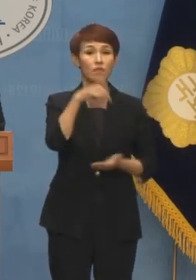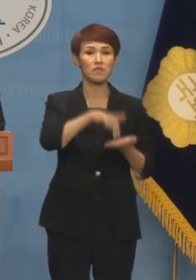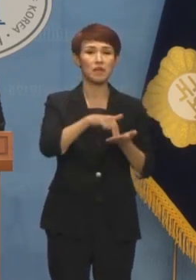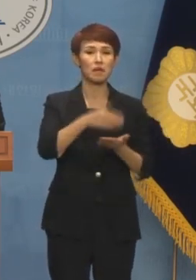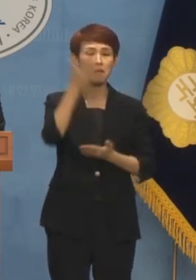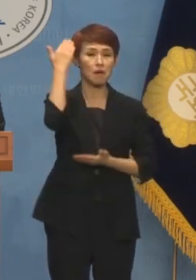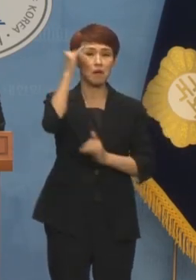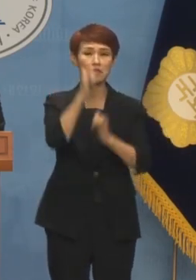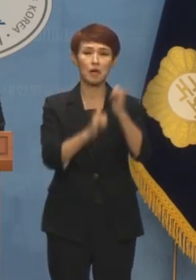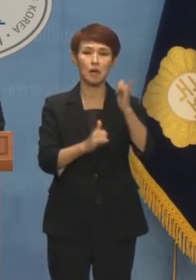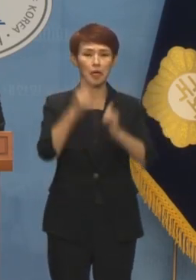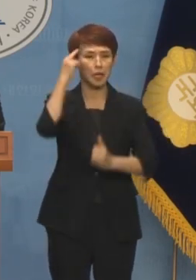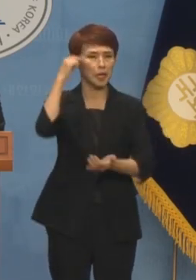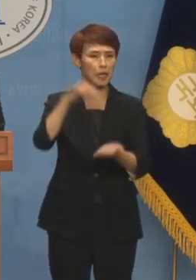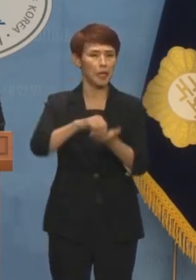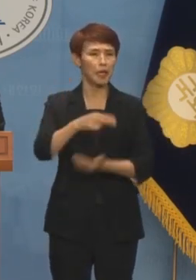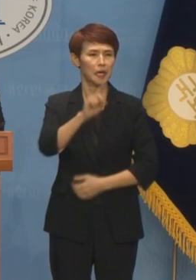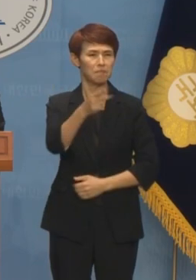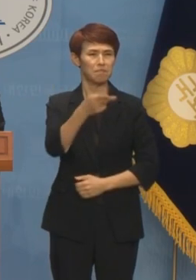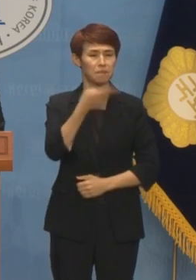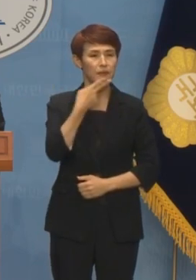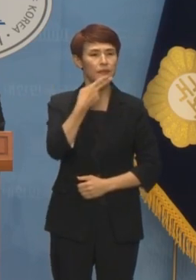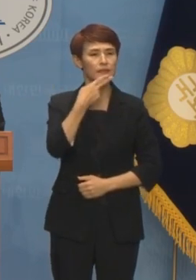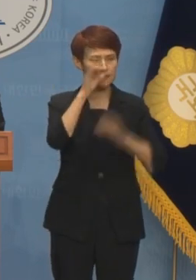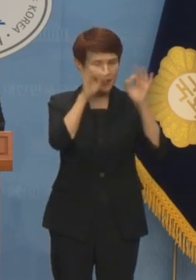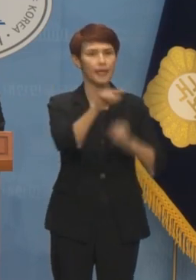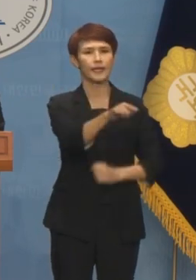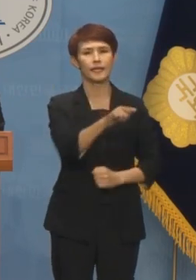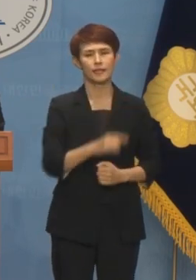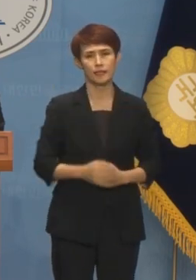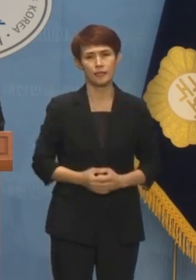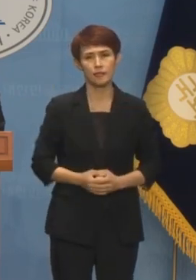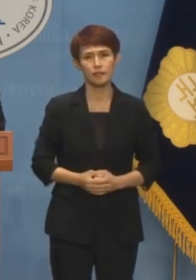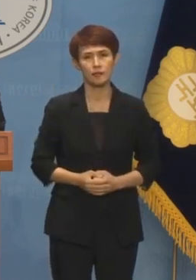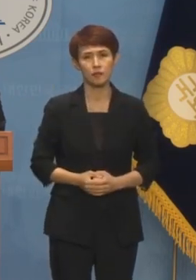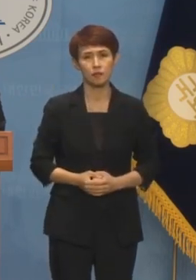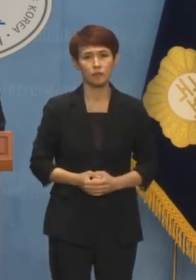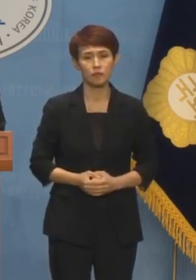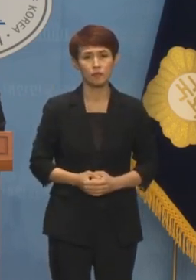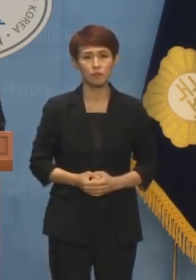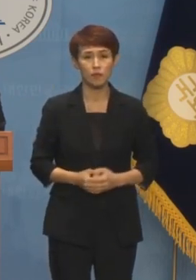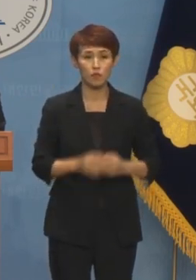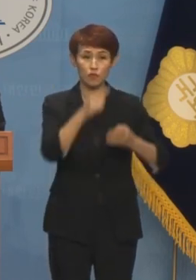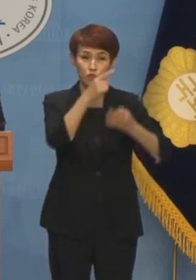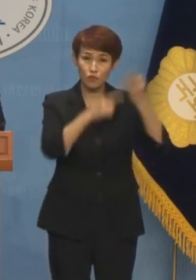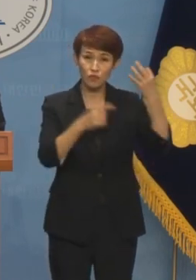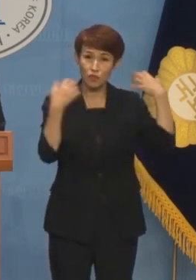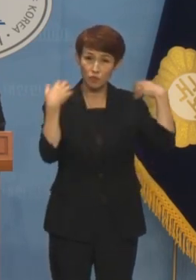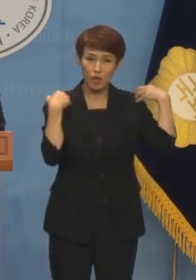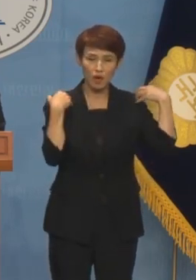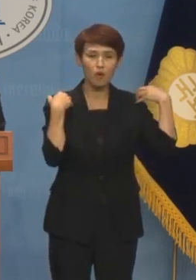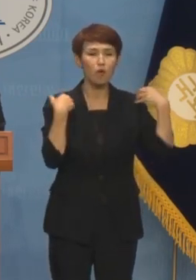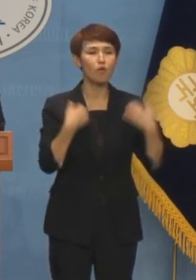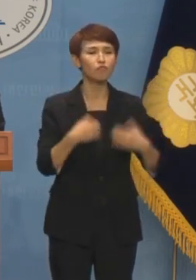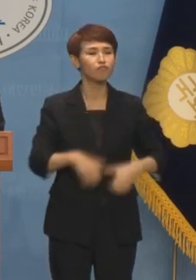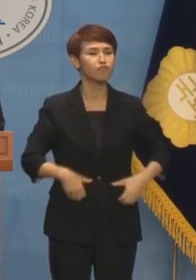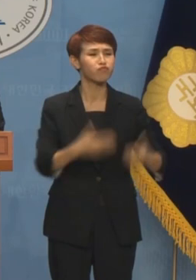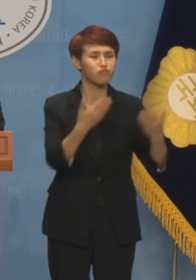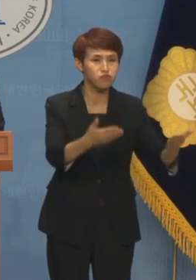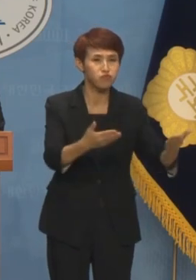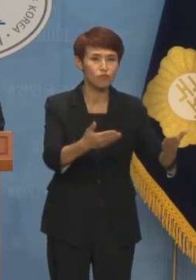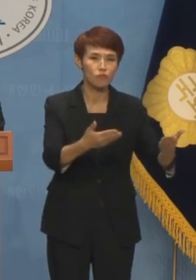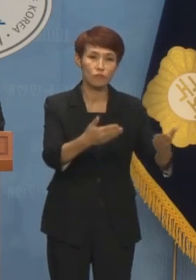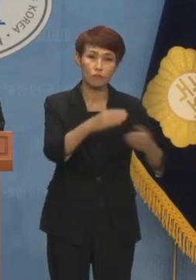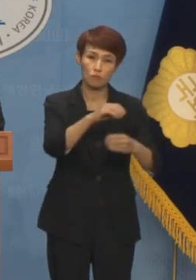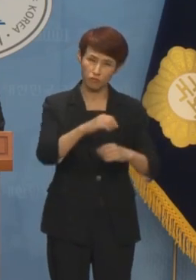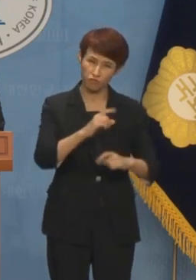일말의 반성과 참회도 없음을 보여줍니다. 윤석열 정부가 면죄부를 주니 더욱